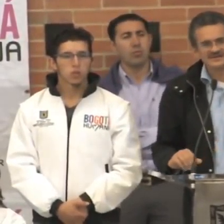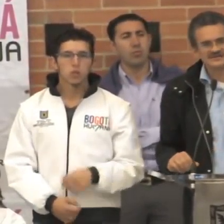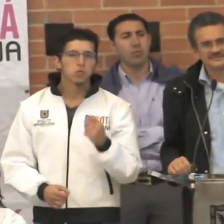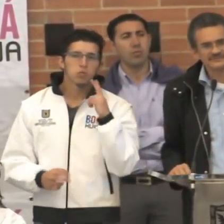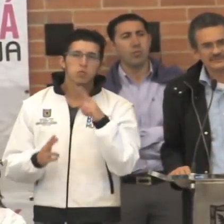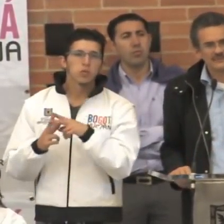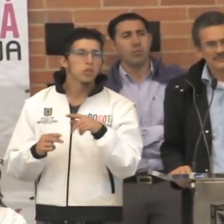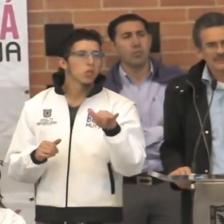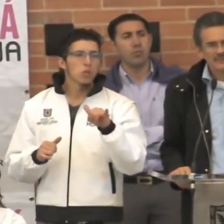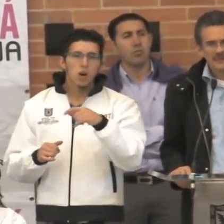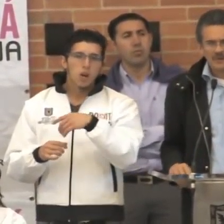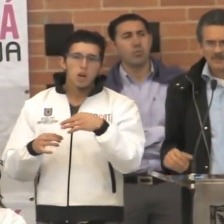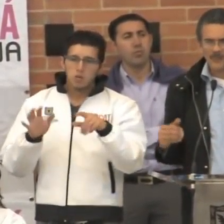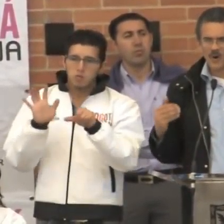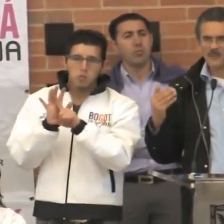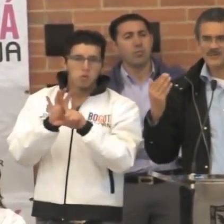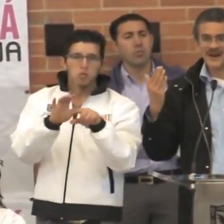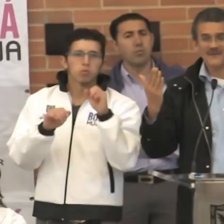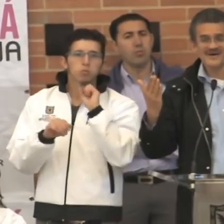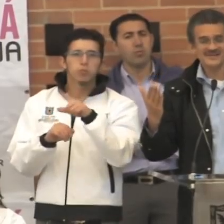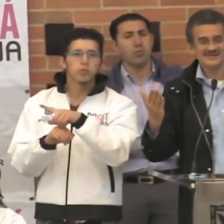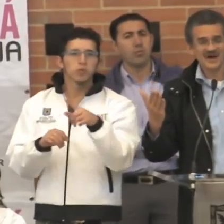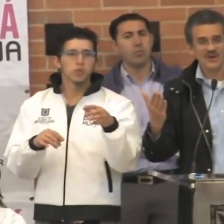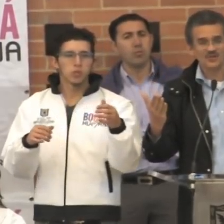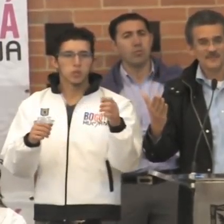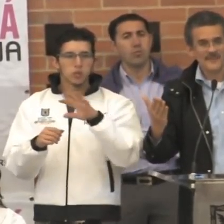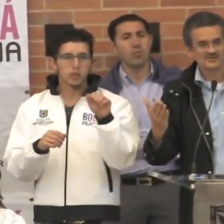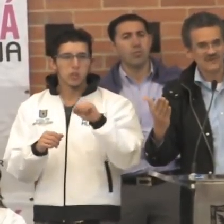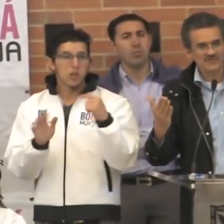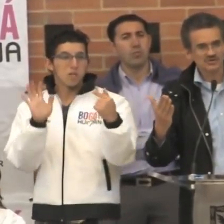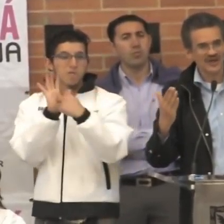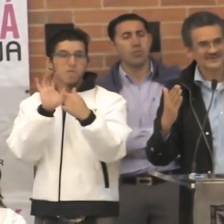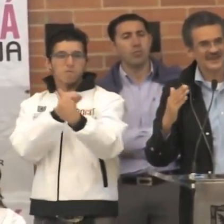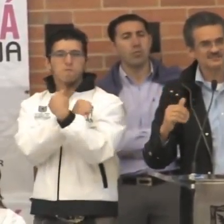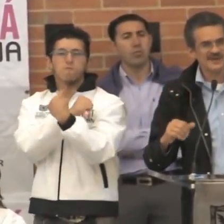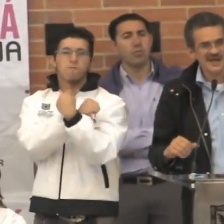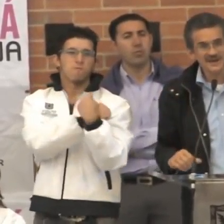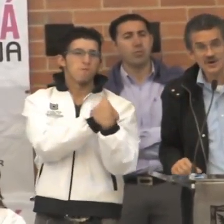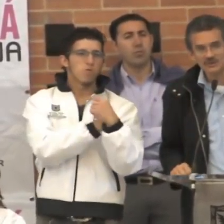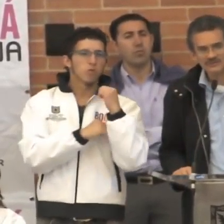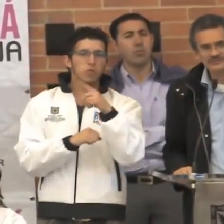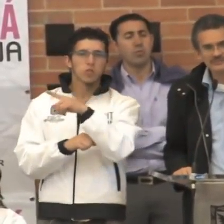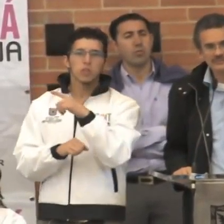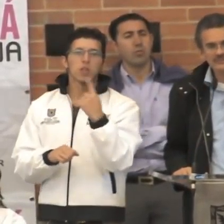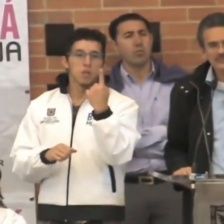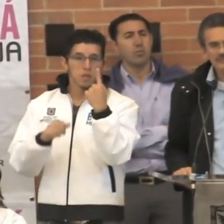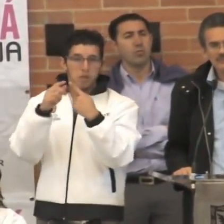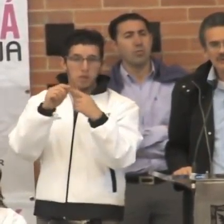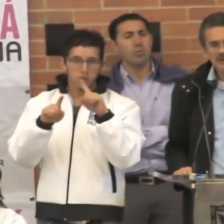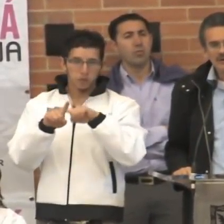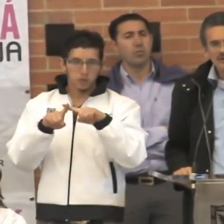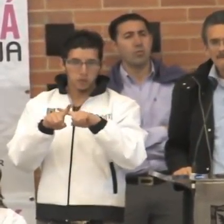centellas. Por primera vez cuando empezó a funcionar tras milenio,